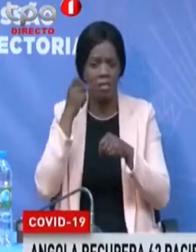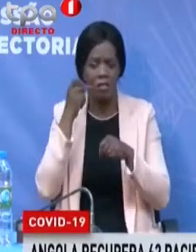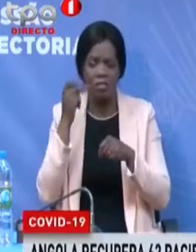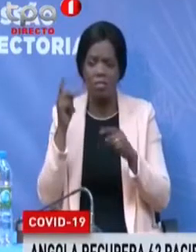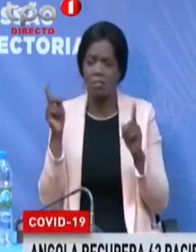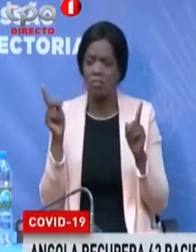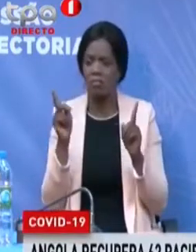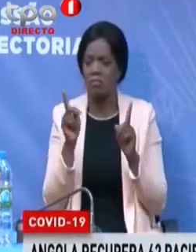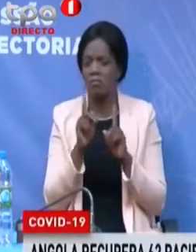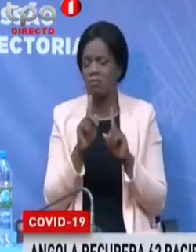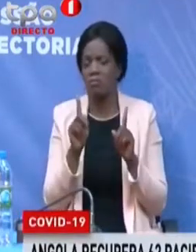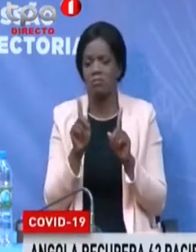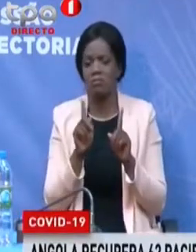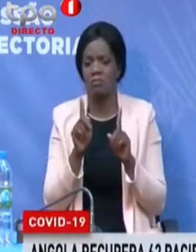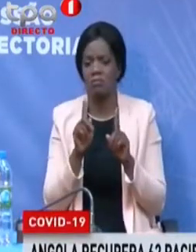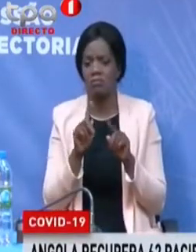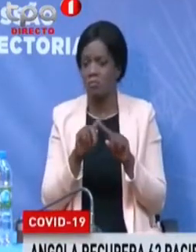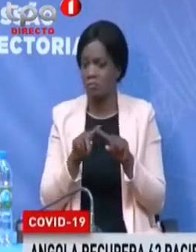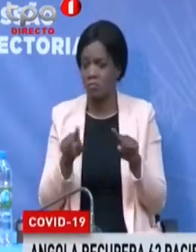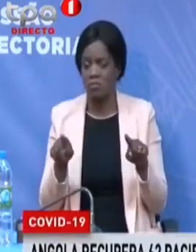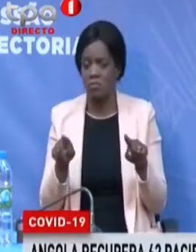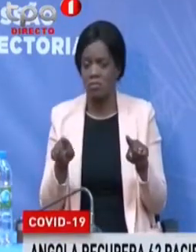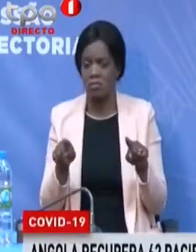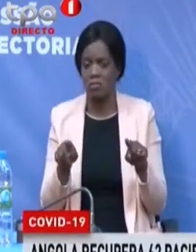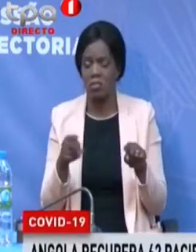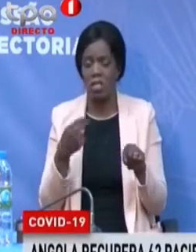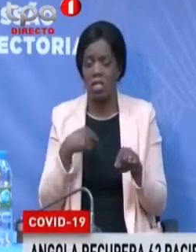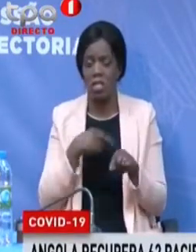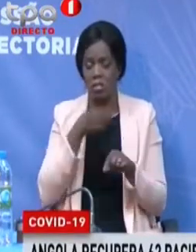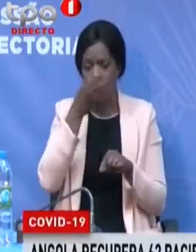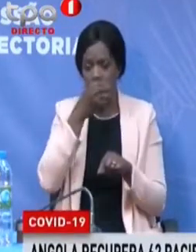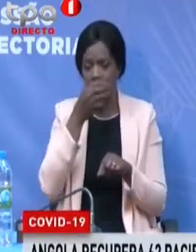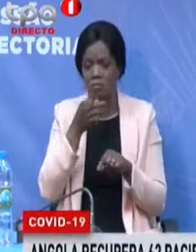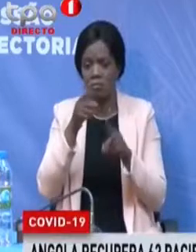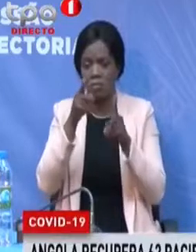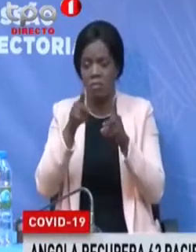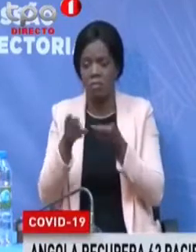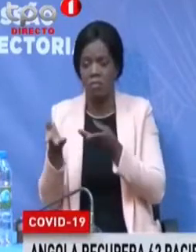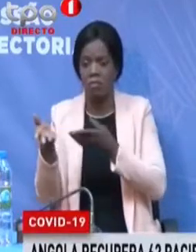brasileira, nós classificamos casos e óbitos